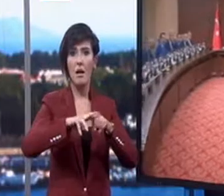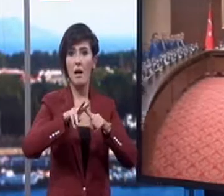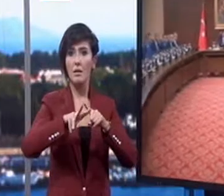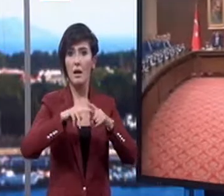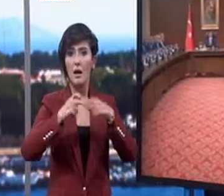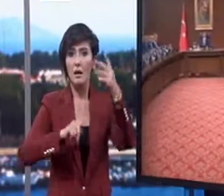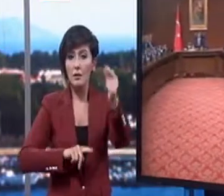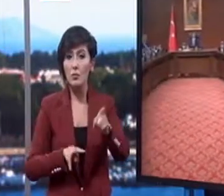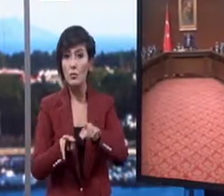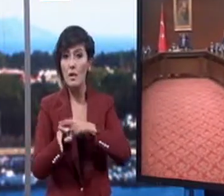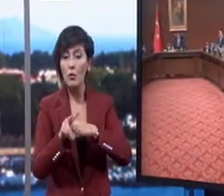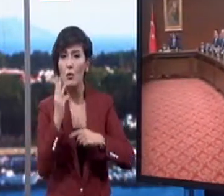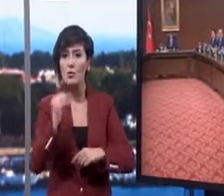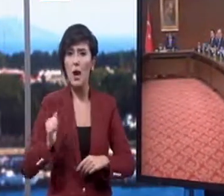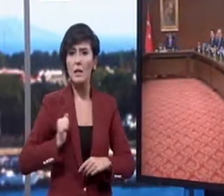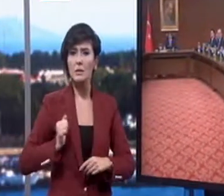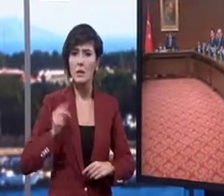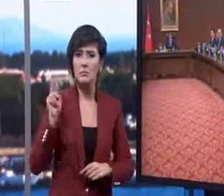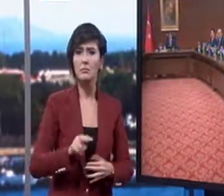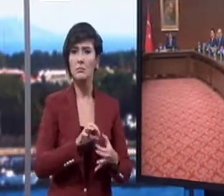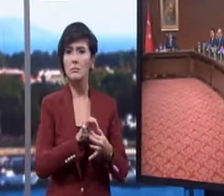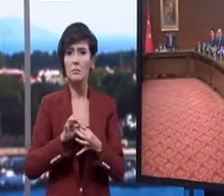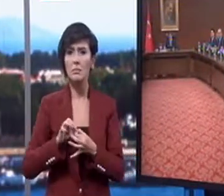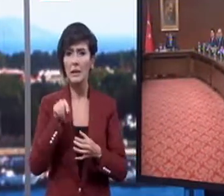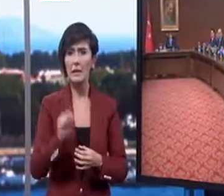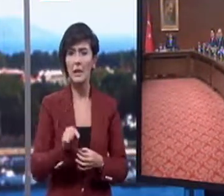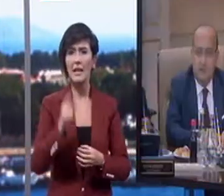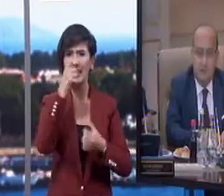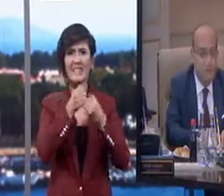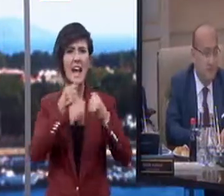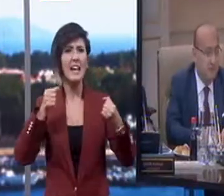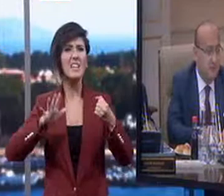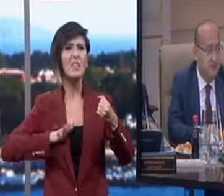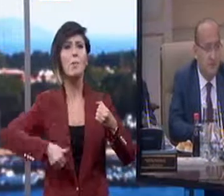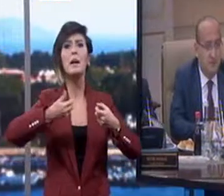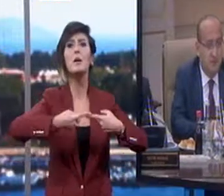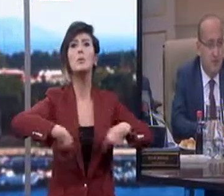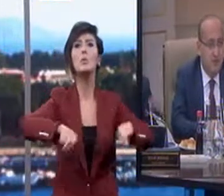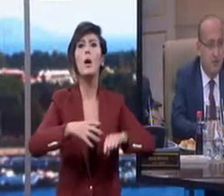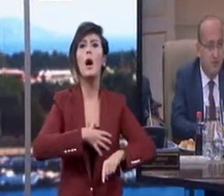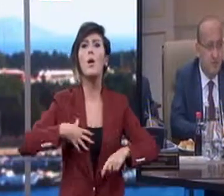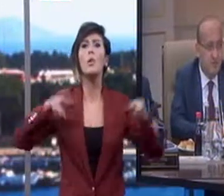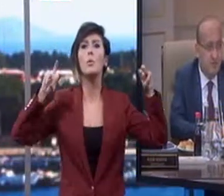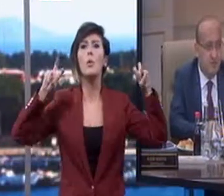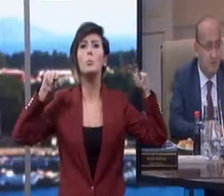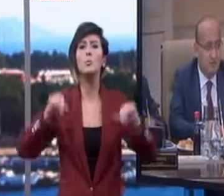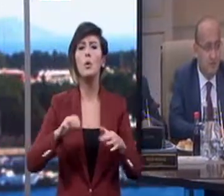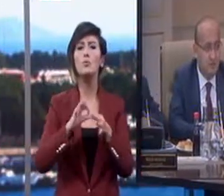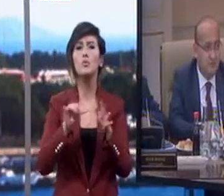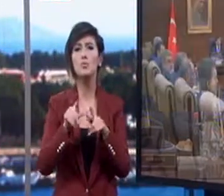Hakkari Yüksekova'da 3 askerin şehit olmasıyla yaşanan gerginliğin ardından Bakanlar Kurulu'nun ana gündem maddesi çözüm süreci olacak.